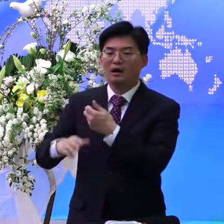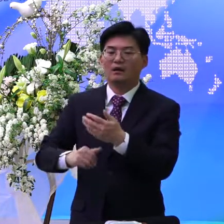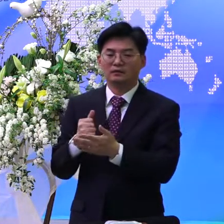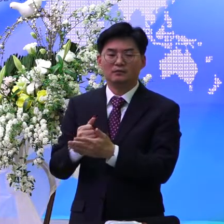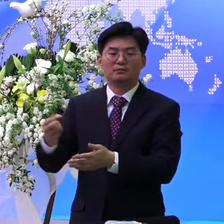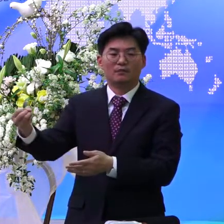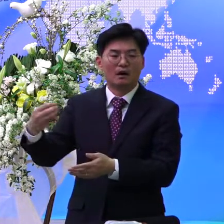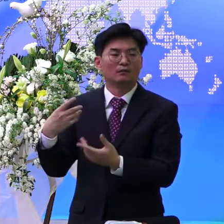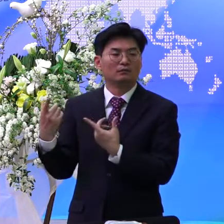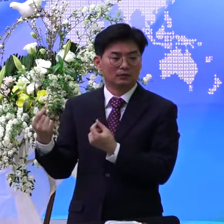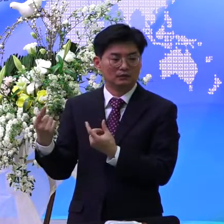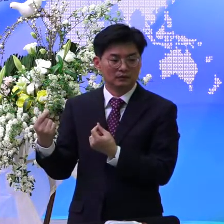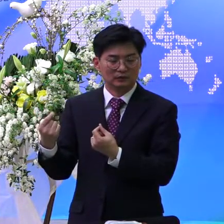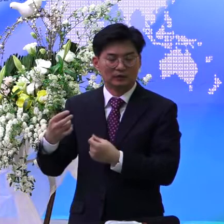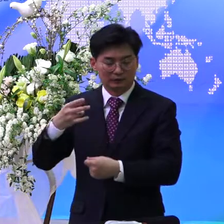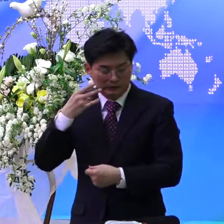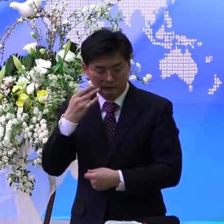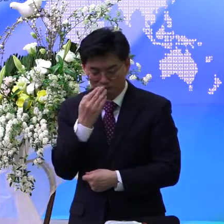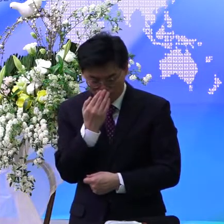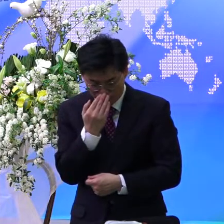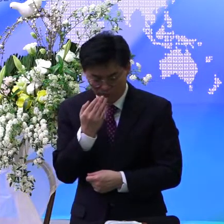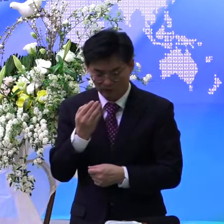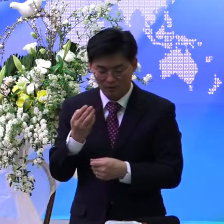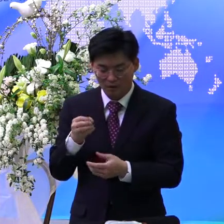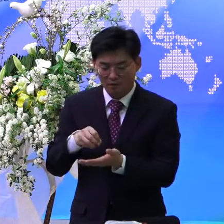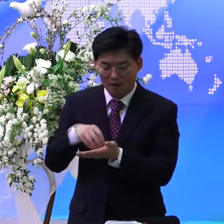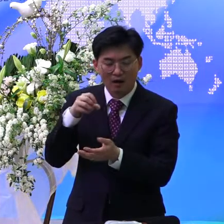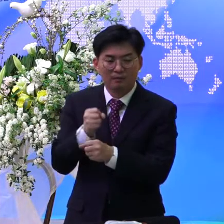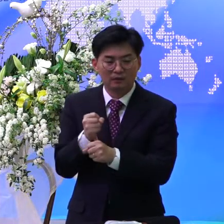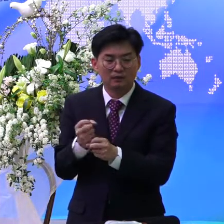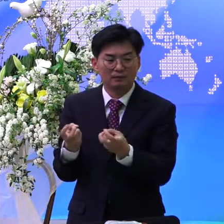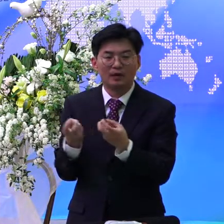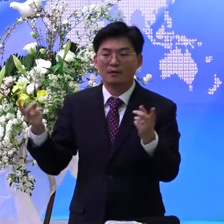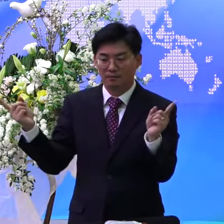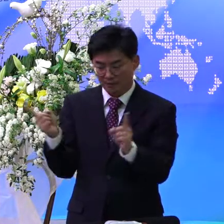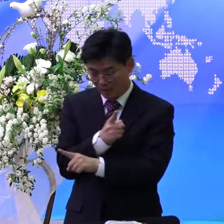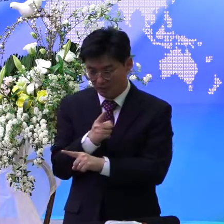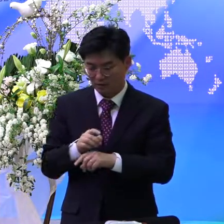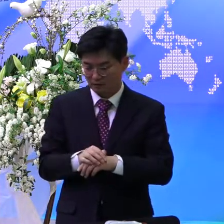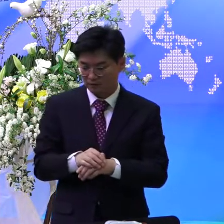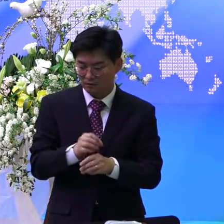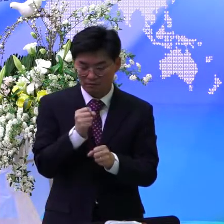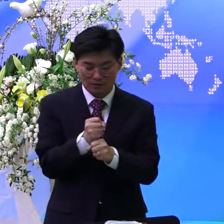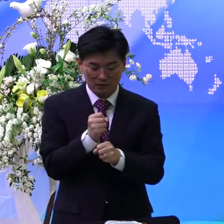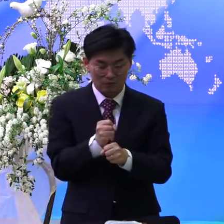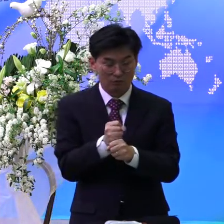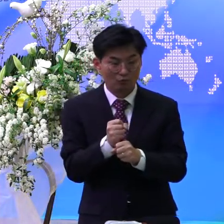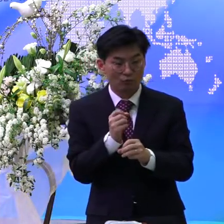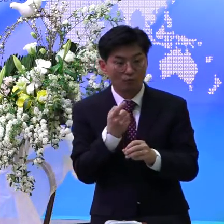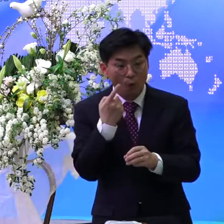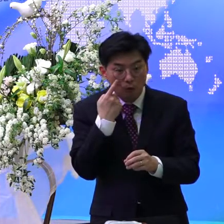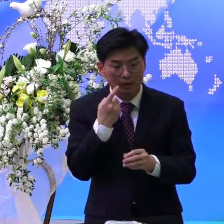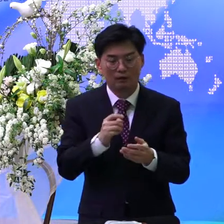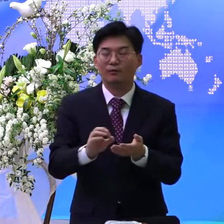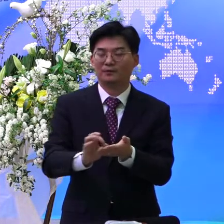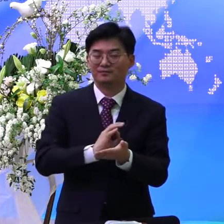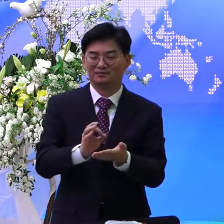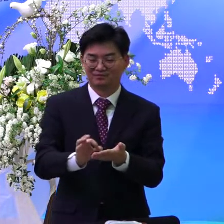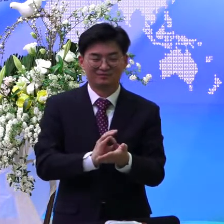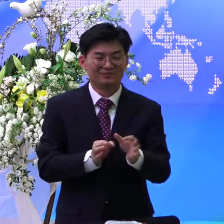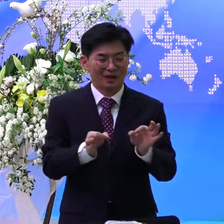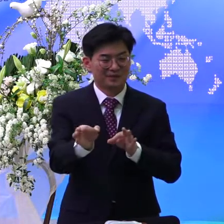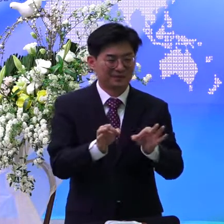굉장히 잘 팔렸고 그 어려움을 또 극복해냈고 지금까지 소스를 사용한다고 합니다.